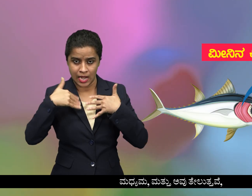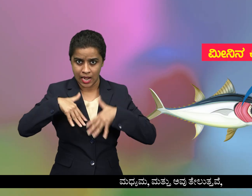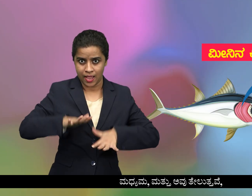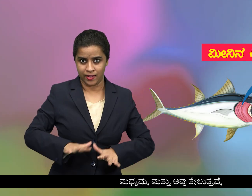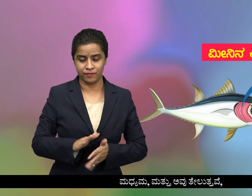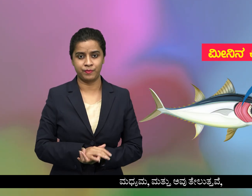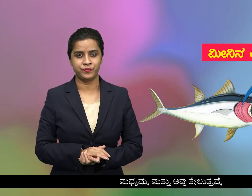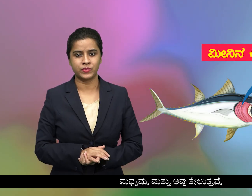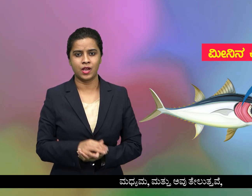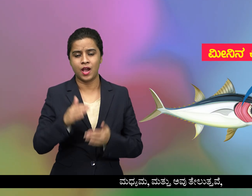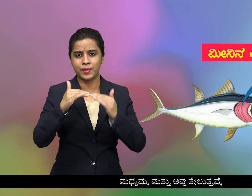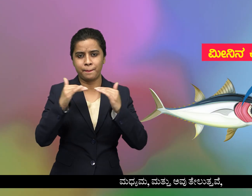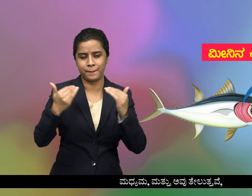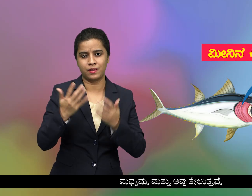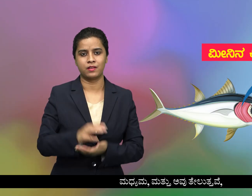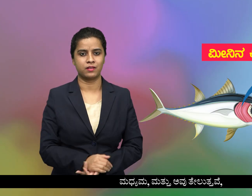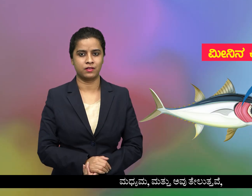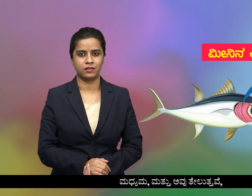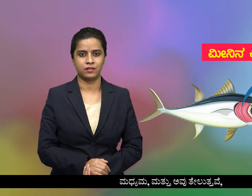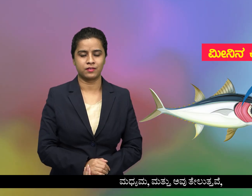ಮಧ್ಯಮ ಮತ್ತು ಅವು ತೇಲುತ್ತವೆ